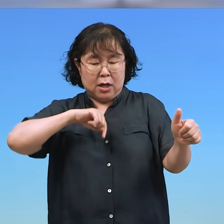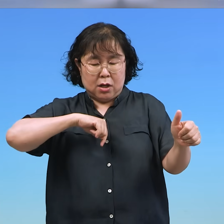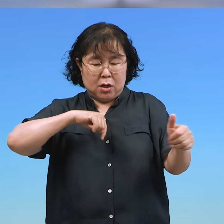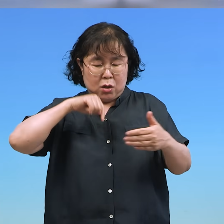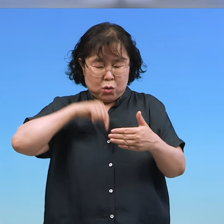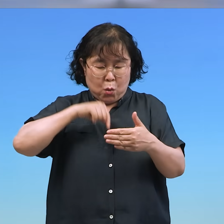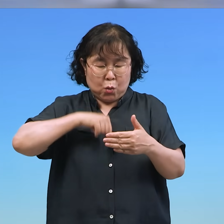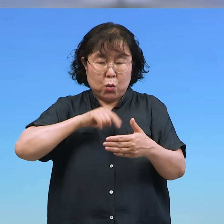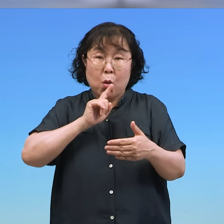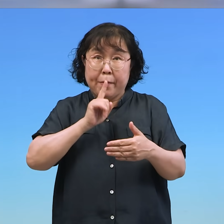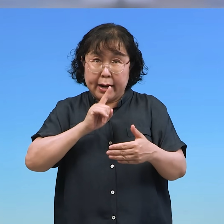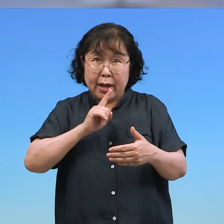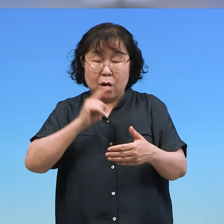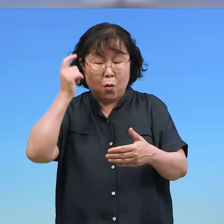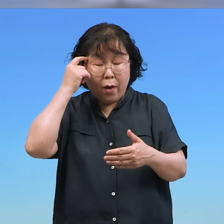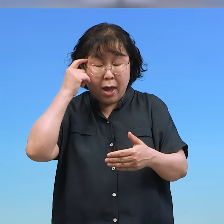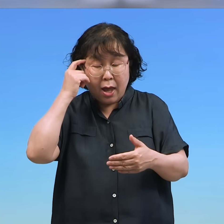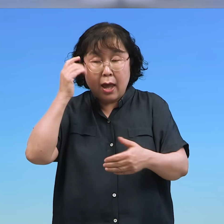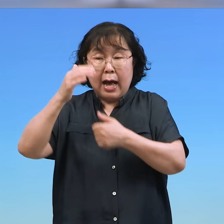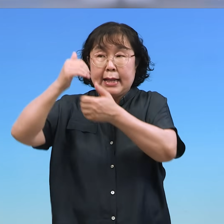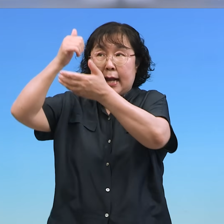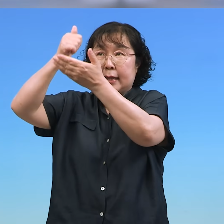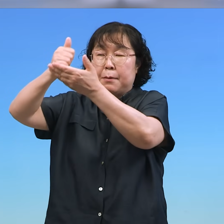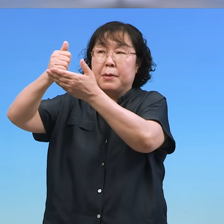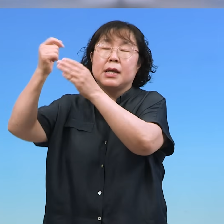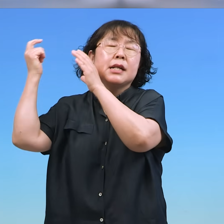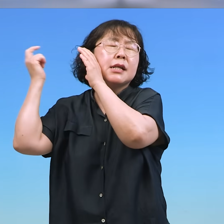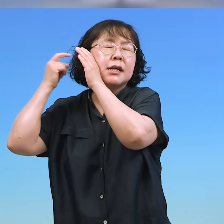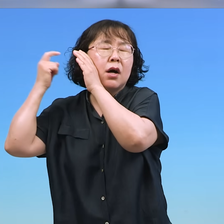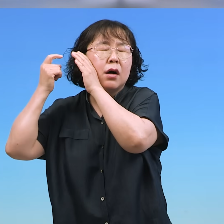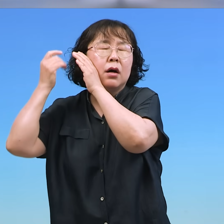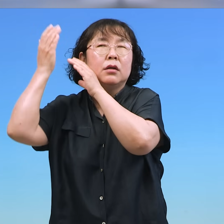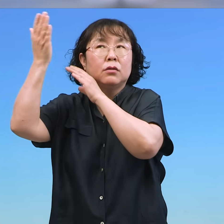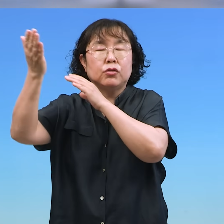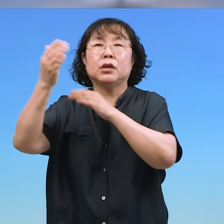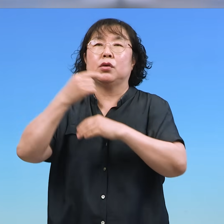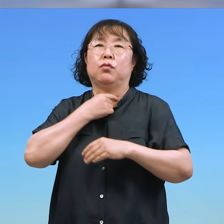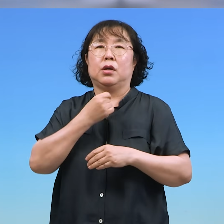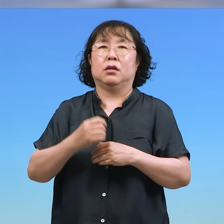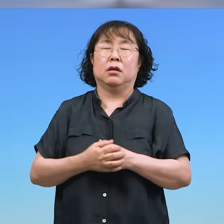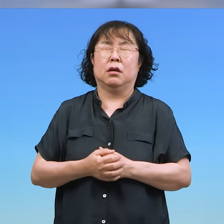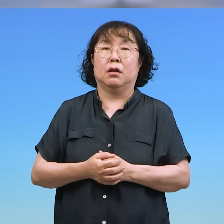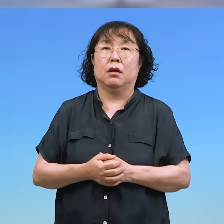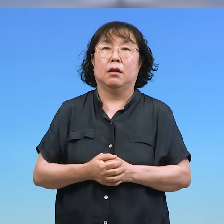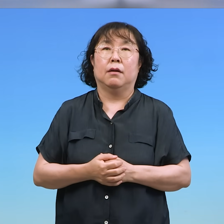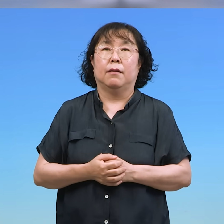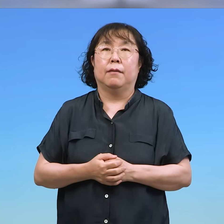들으시고 내가 나에게 그것을 자꾸 희망으로 제가 되새기는 거거든요.